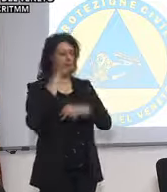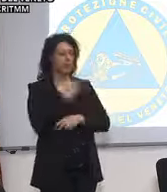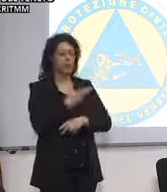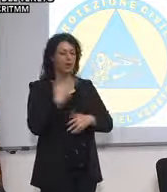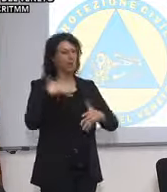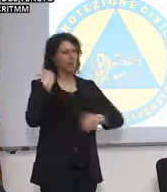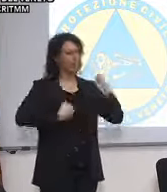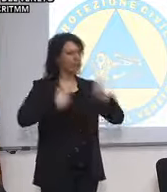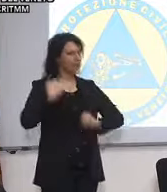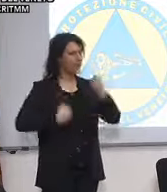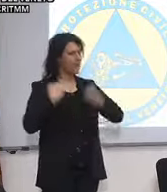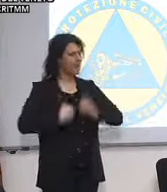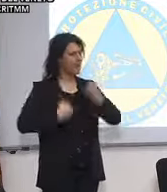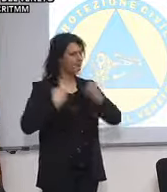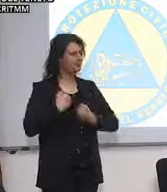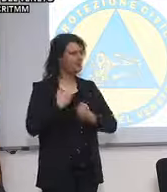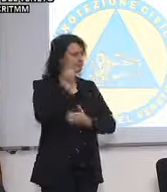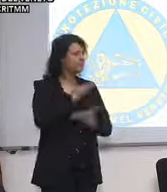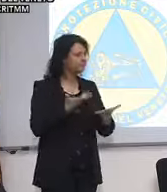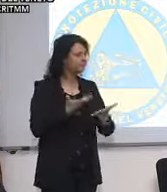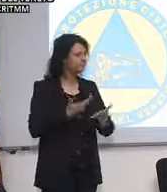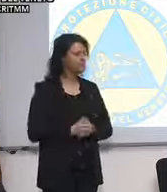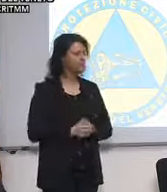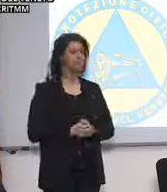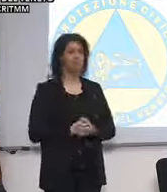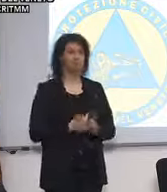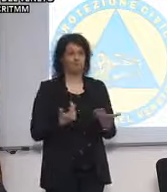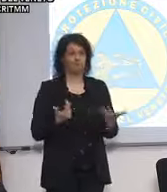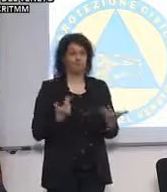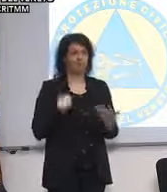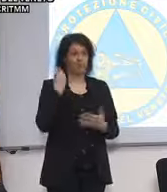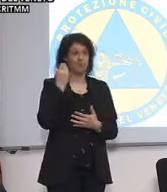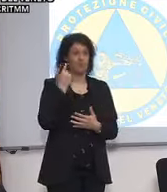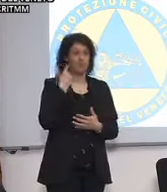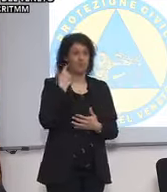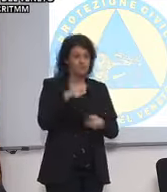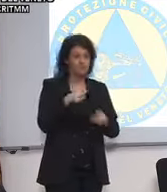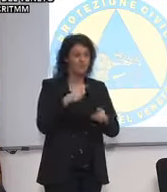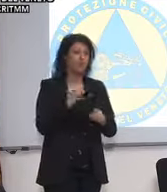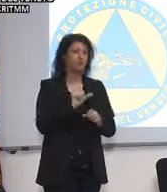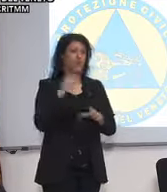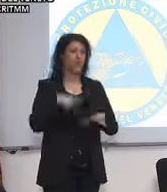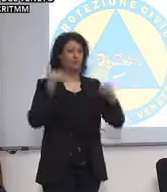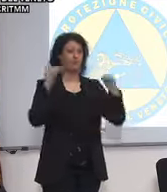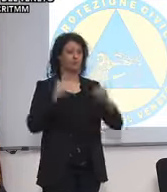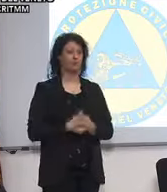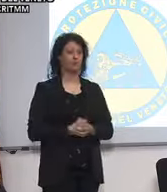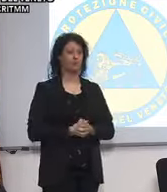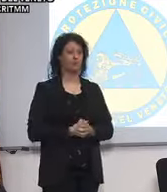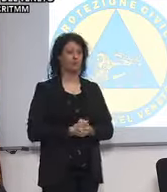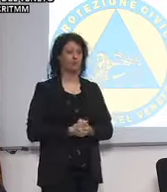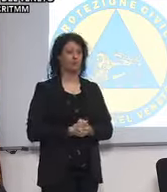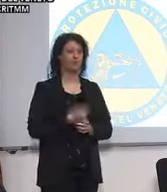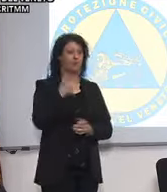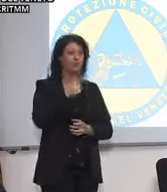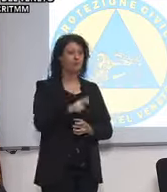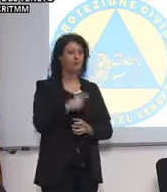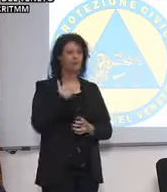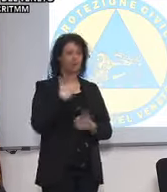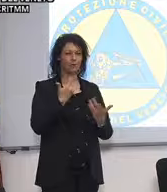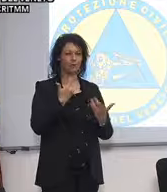Cosa ne pensa? Guarda, io immagino che sarà solo l'inizio questo, anche perché dalle mail,